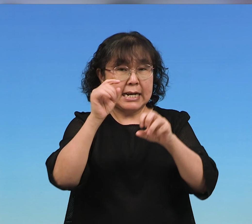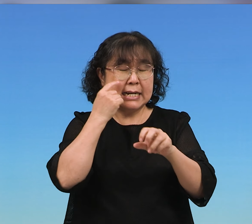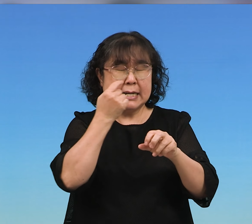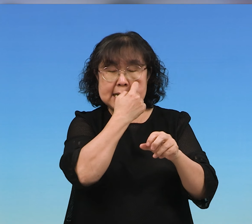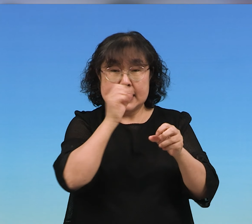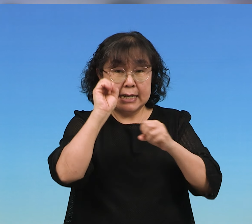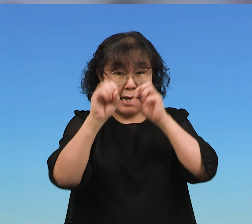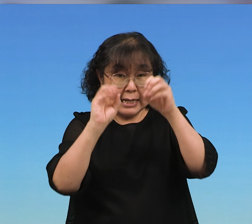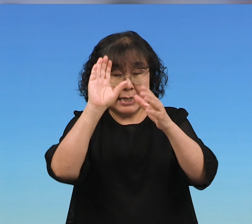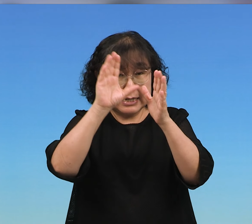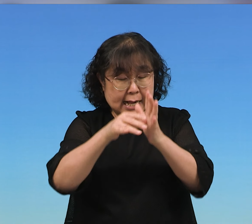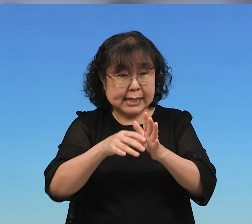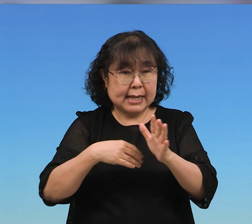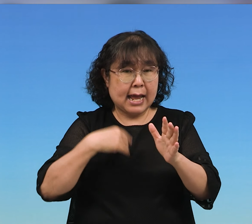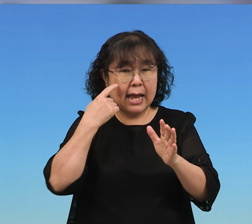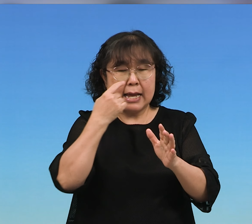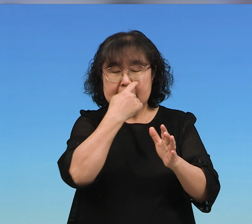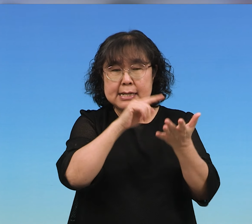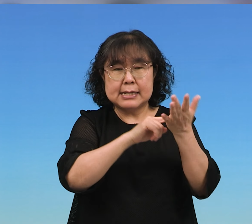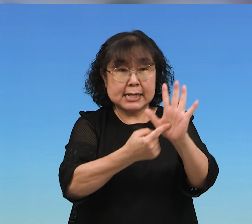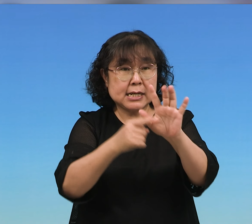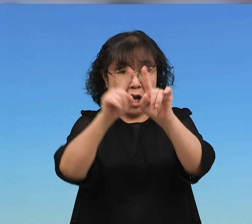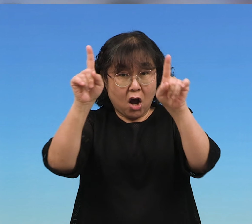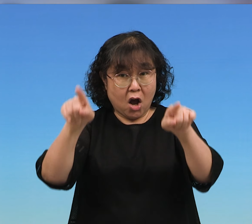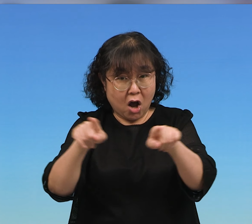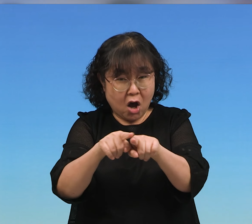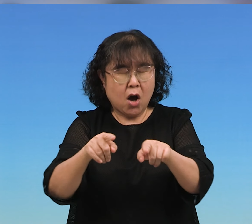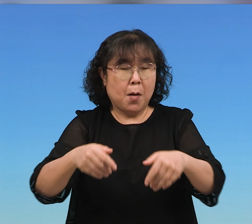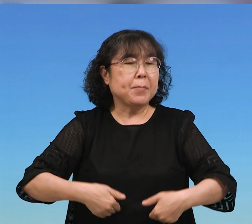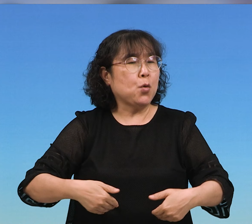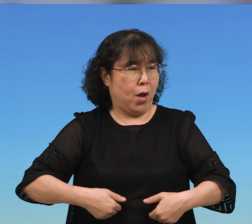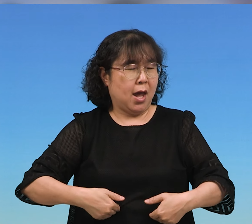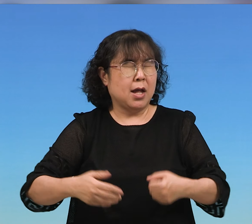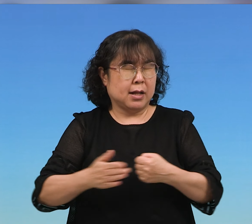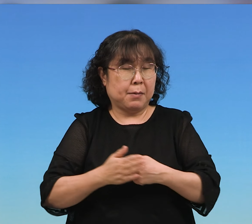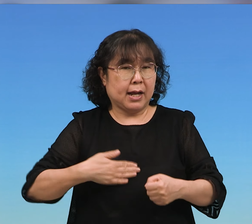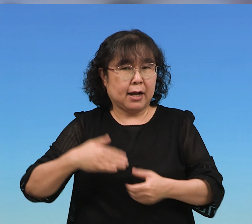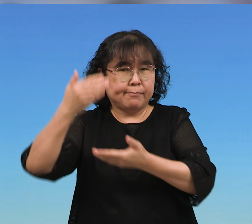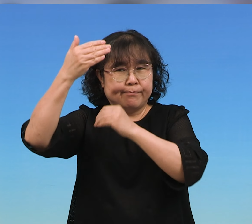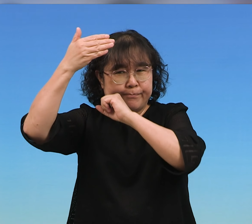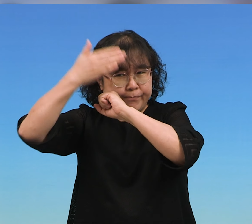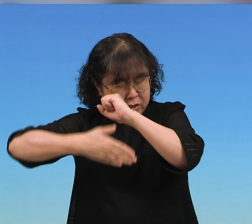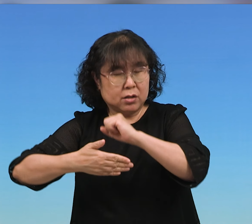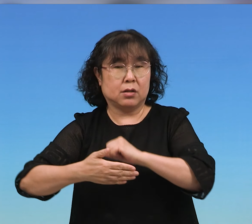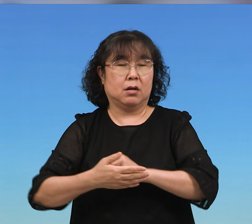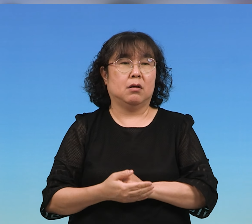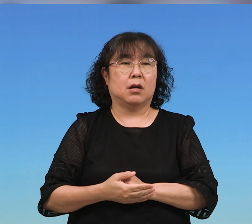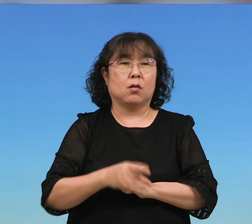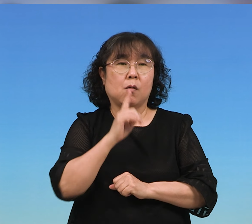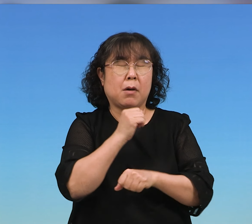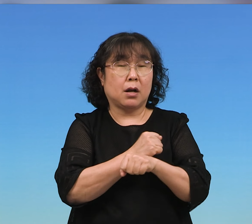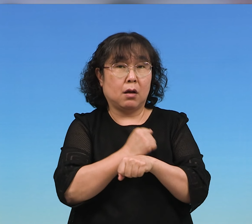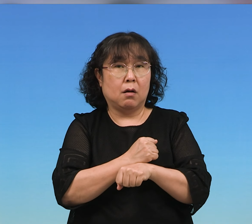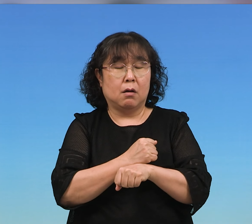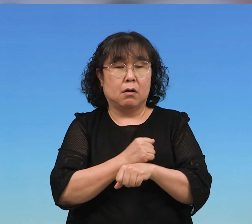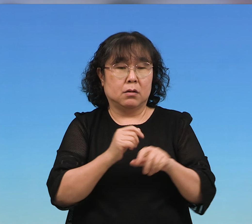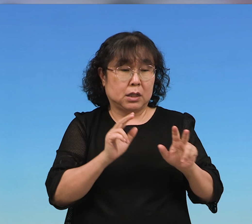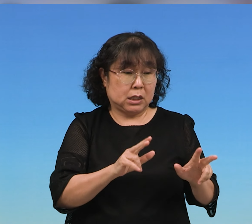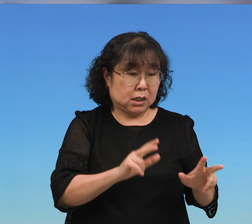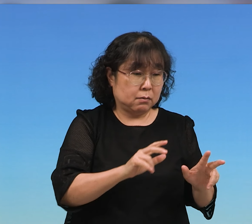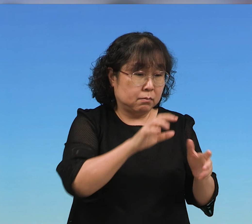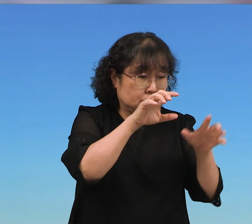나중에 간증할 때 증거 자료가 필요해서 내가 이거 다 찍어놨다. 전율이 느껴지는 거 아닙니까? 아들의 현실은